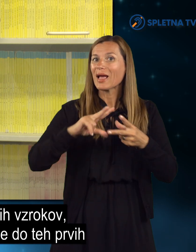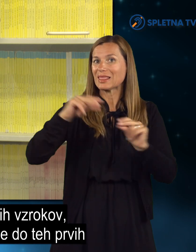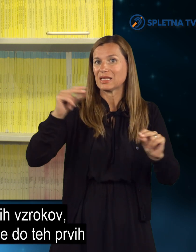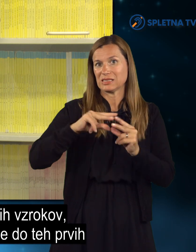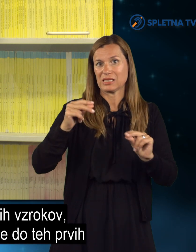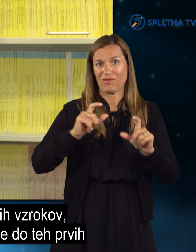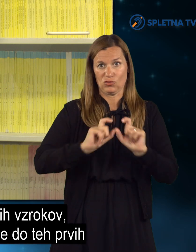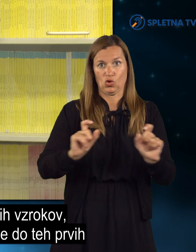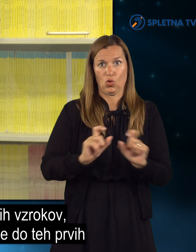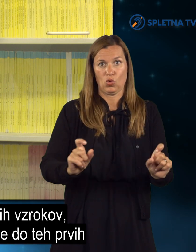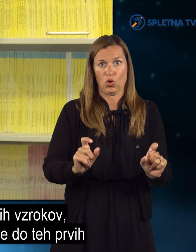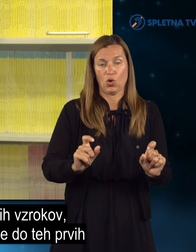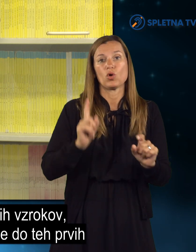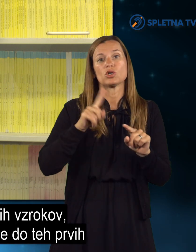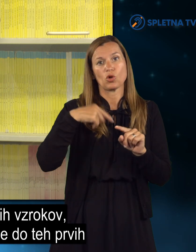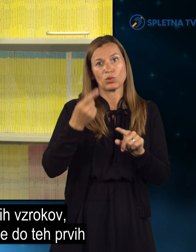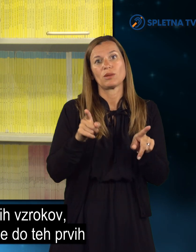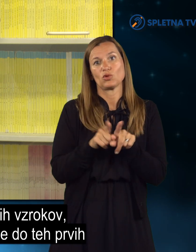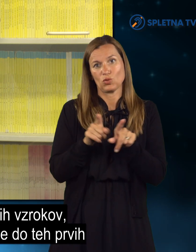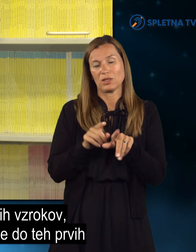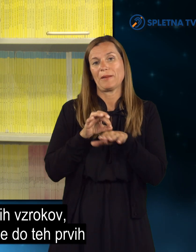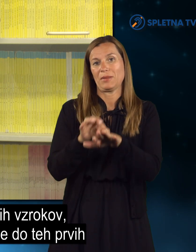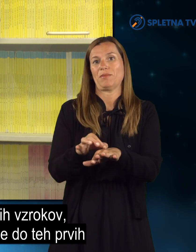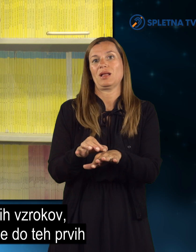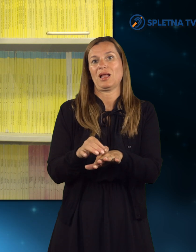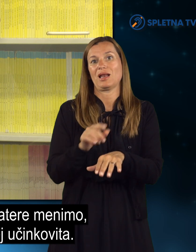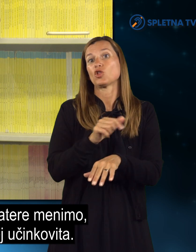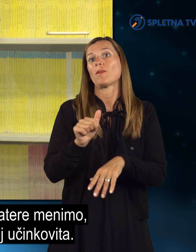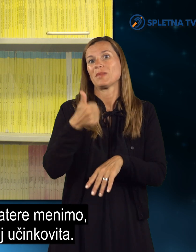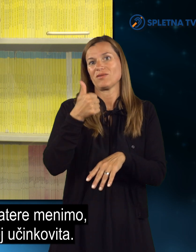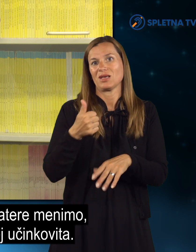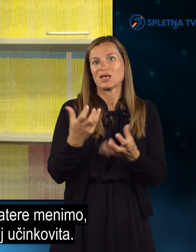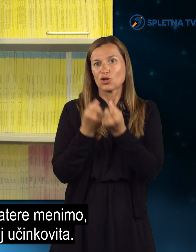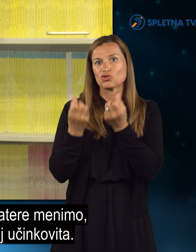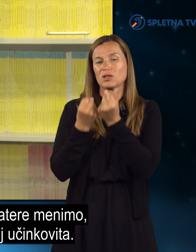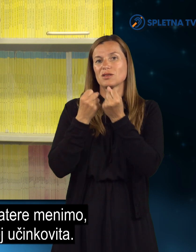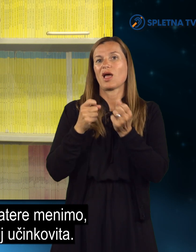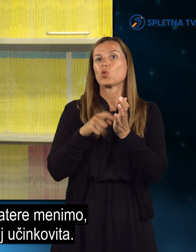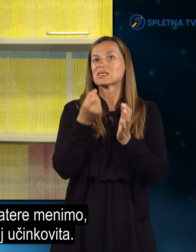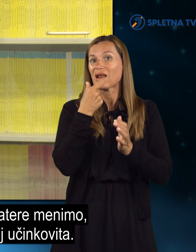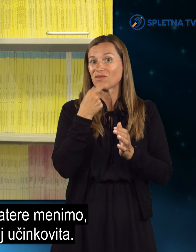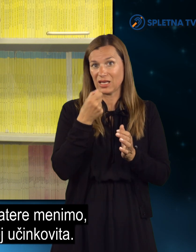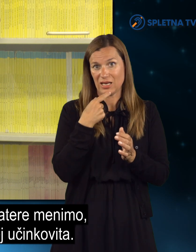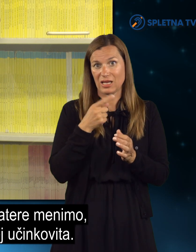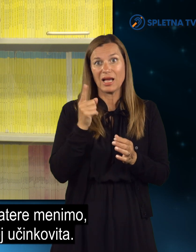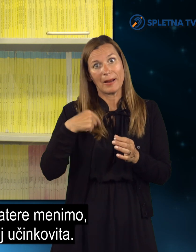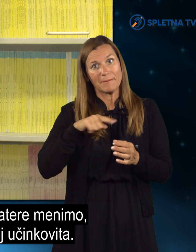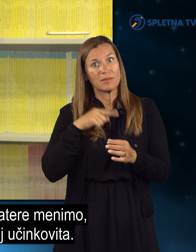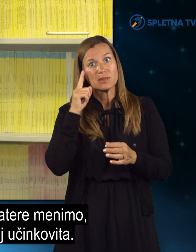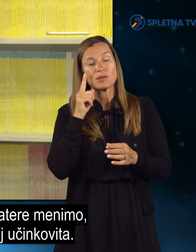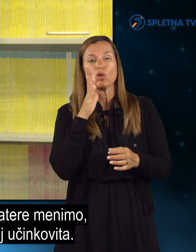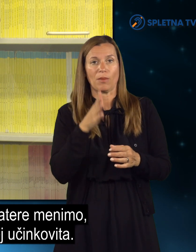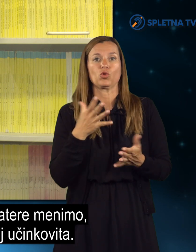vzrokov, ki so potem v končni fazi tudi pripeljale do teh prvih rešitev, prvih zdravil, za katera menimo, da bojo kar